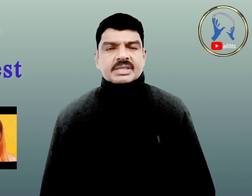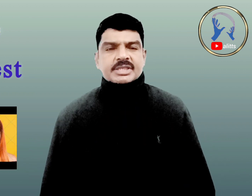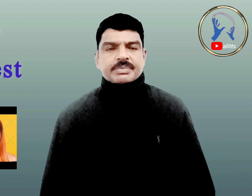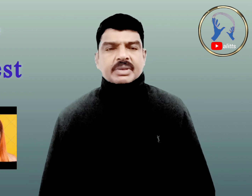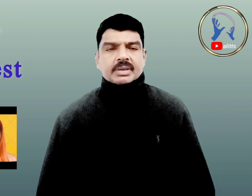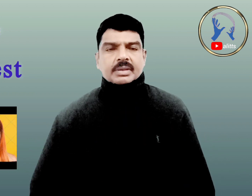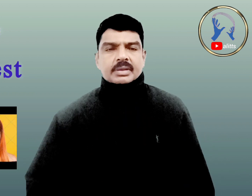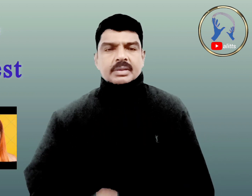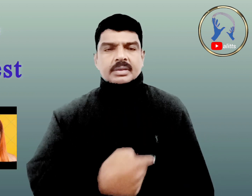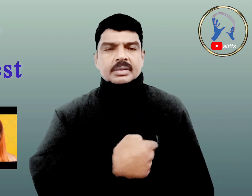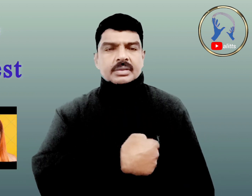दिलचस्पी,